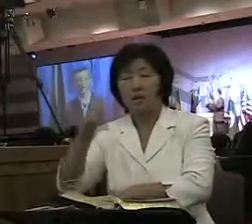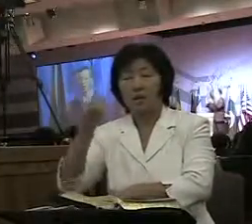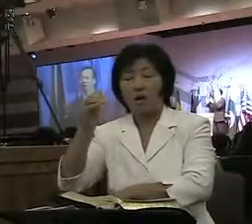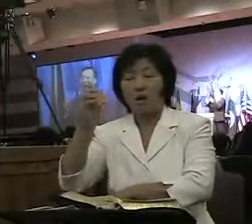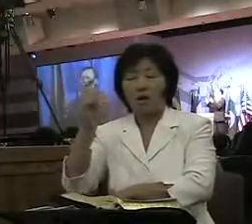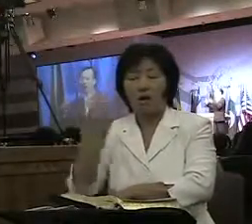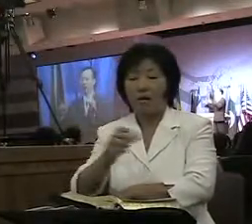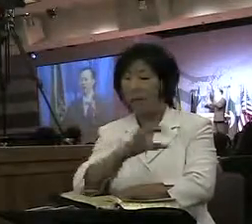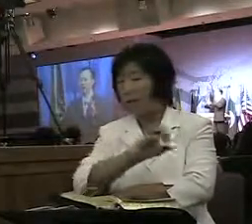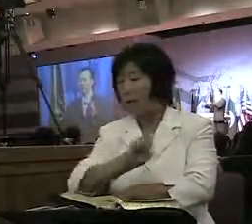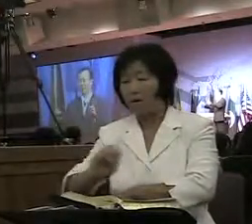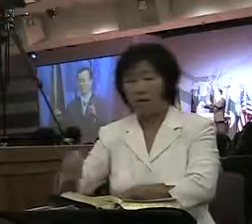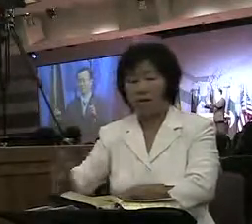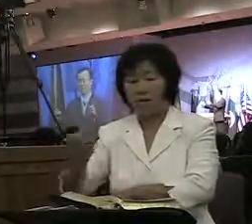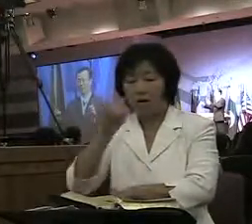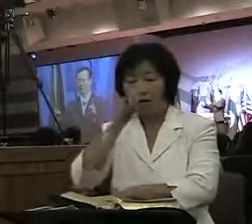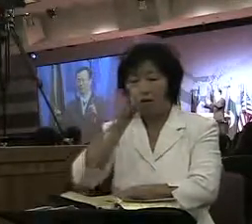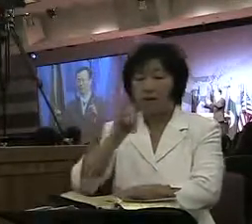센스 오브 컬링이 있어야